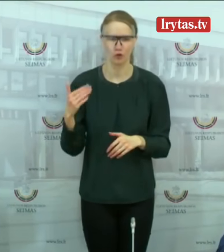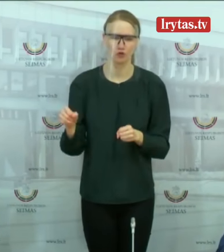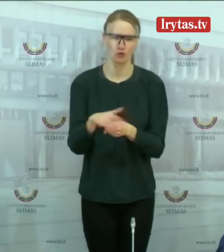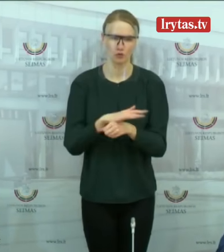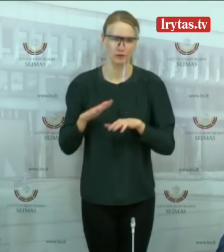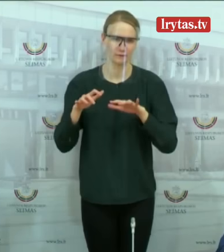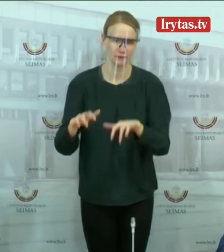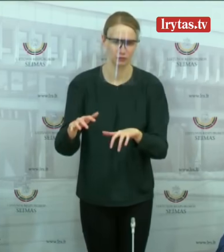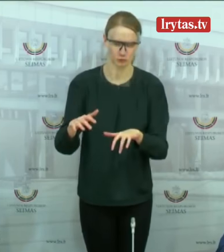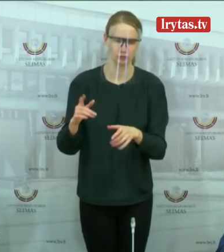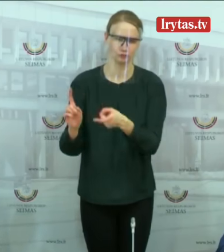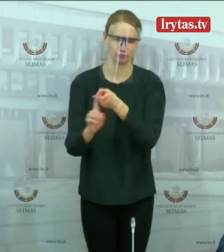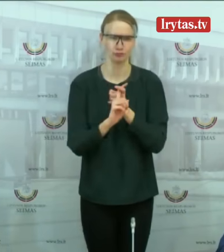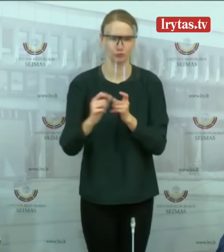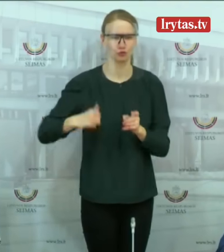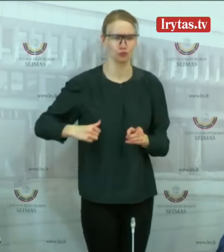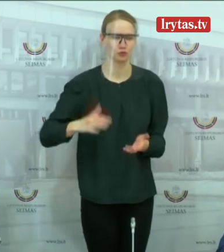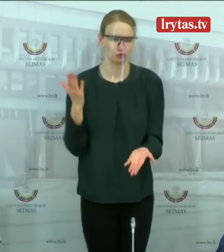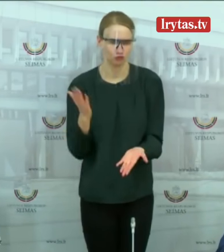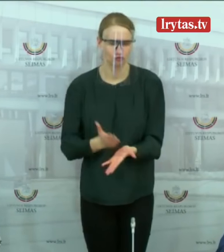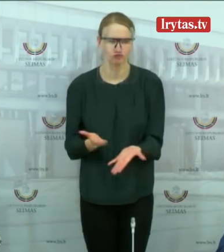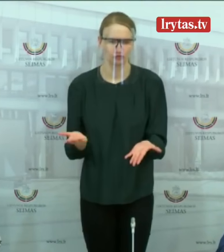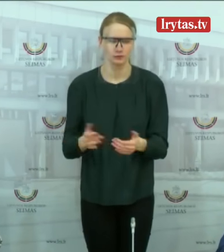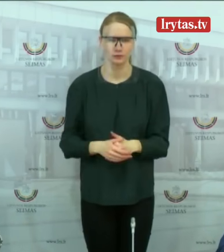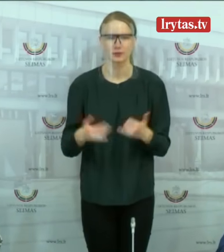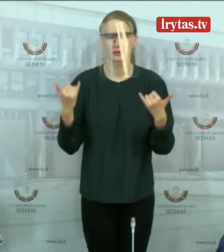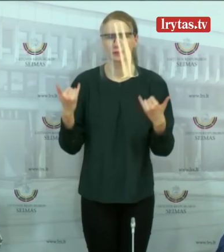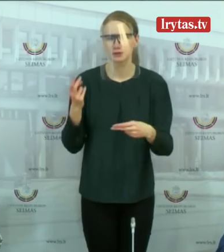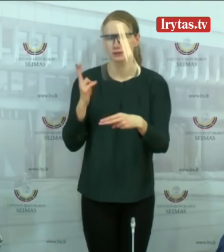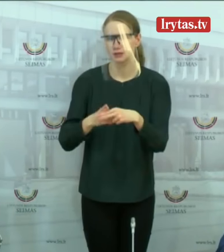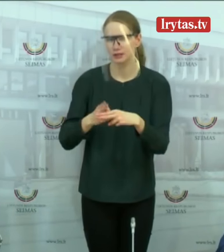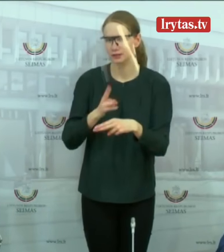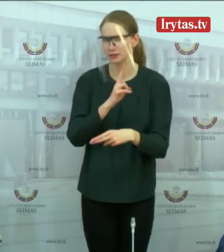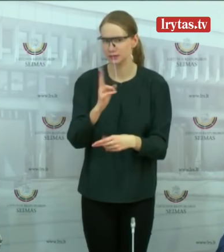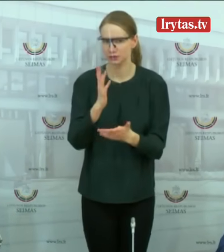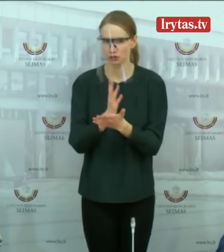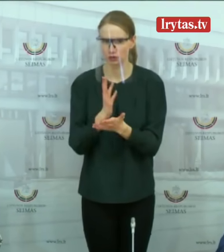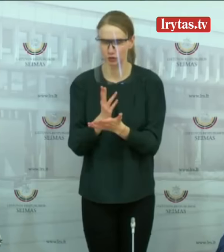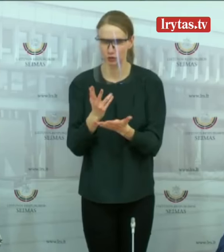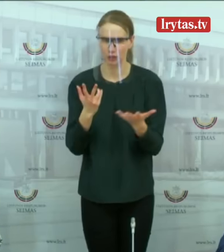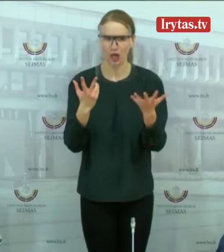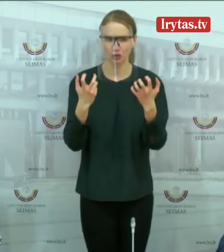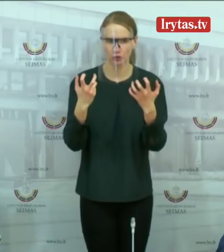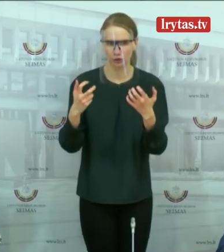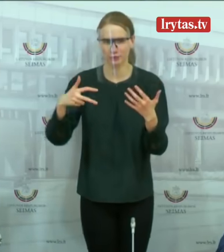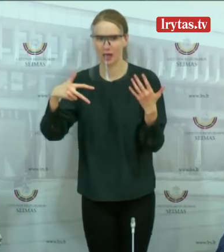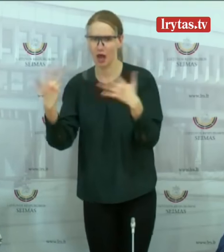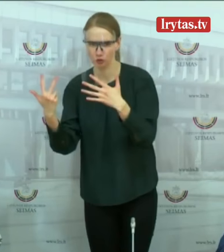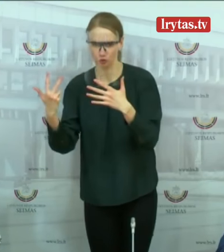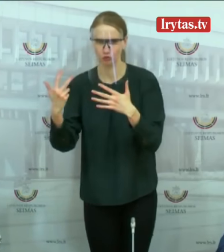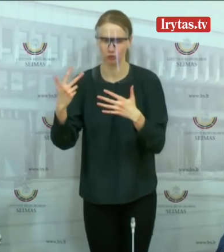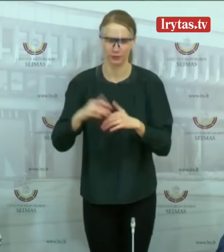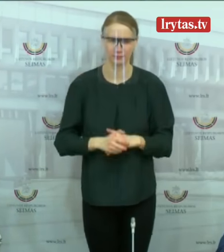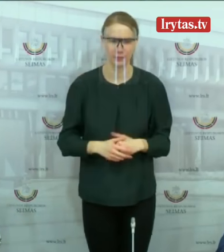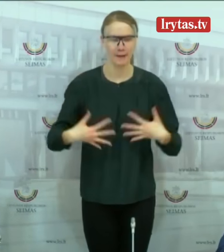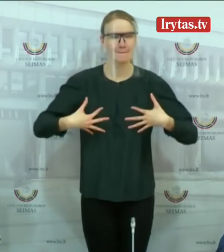sukelta infekcija. Šiuo metu sergančių asmenų skaičius yra 808 asmenis,